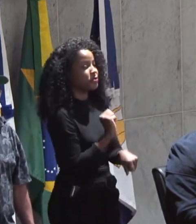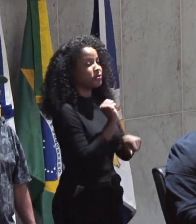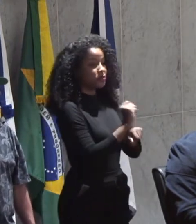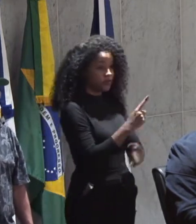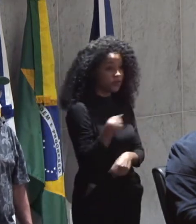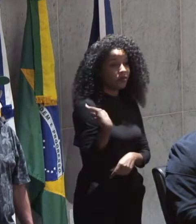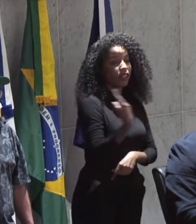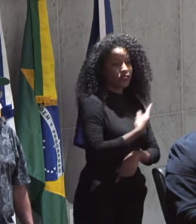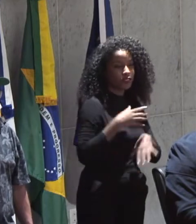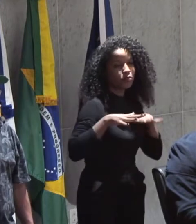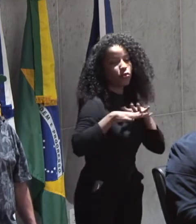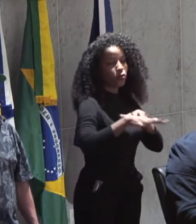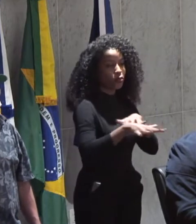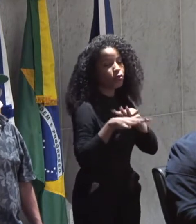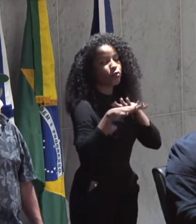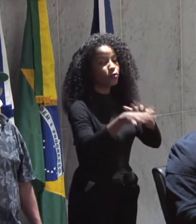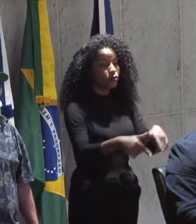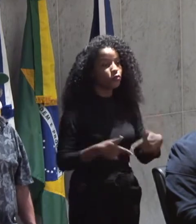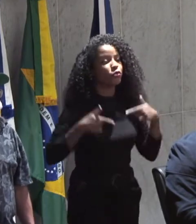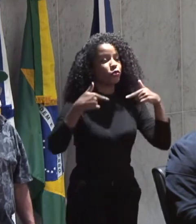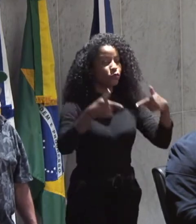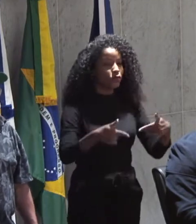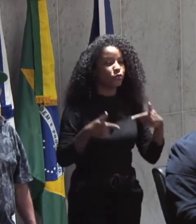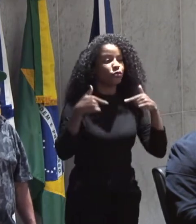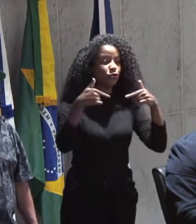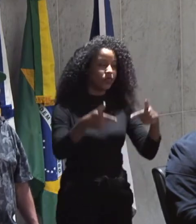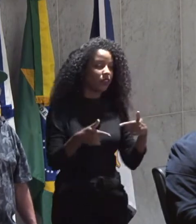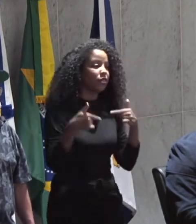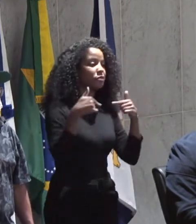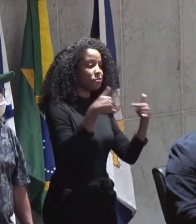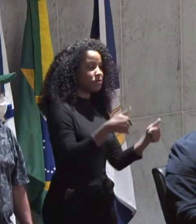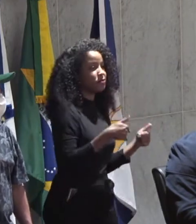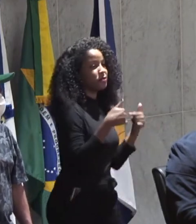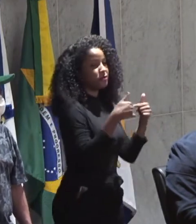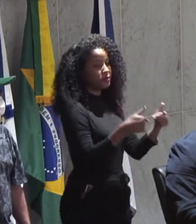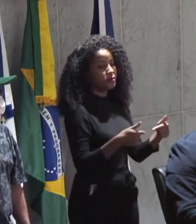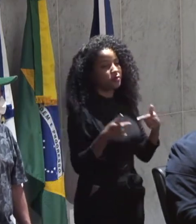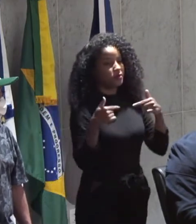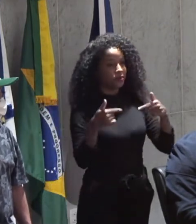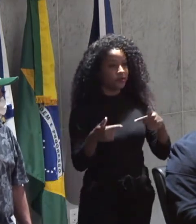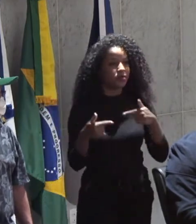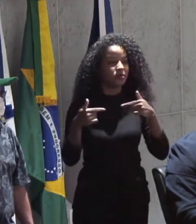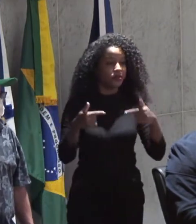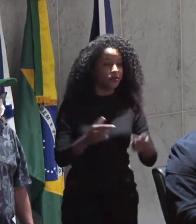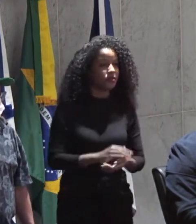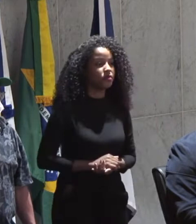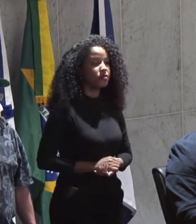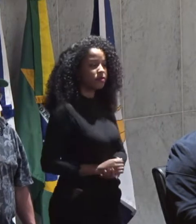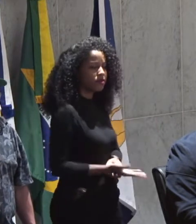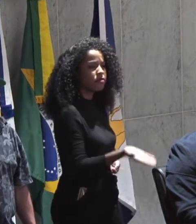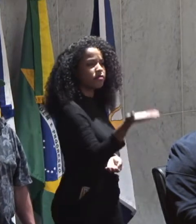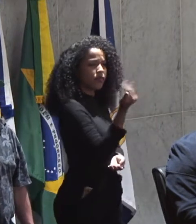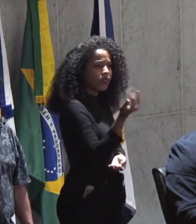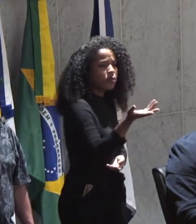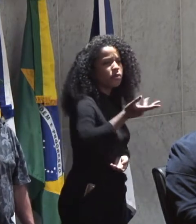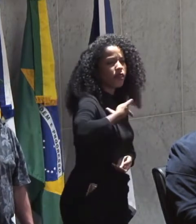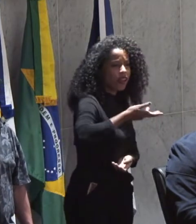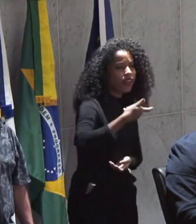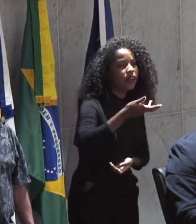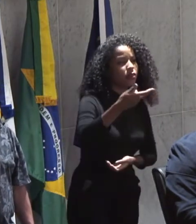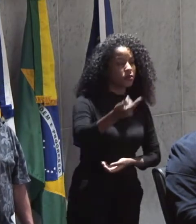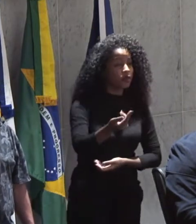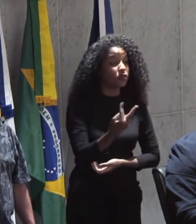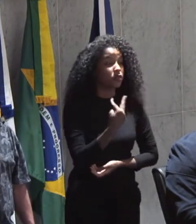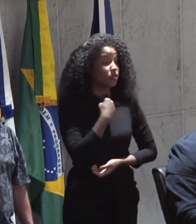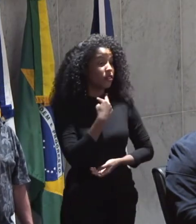Estamos nas ruas e vamos lutar. Lá, lá, ia. Se a veste pise ligeiro, quem não pode